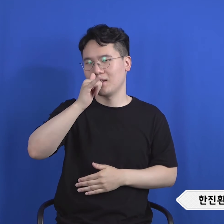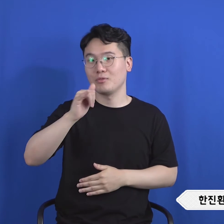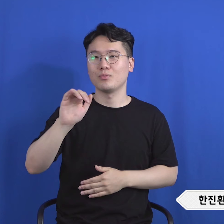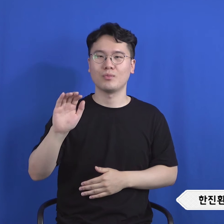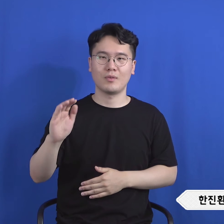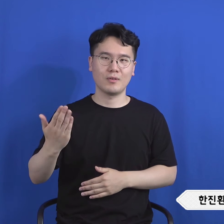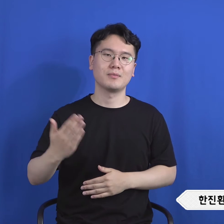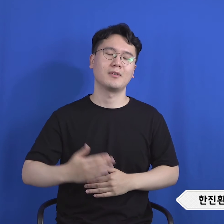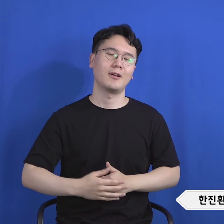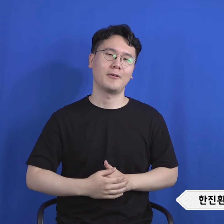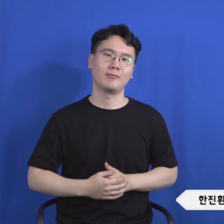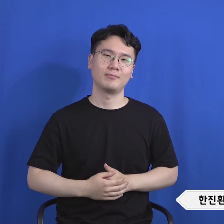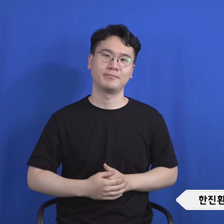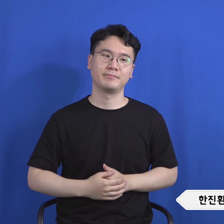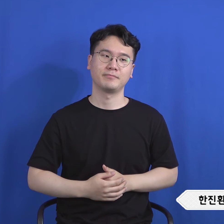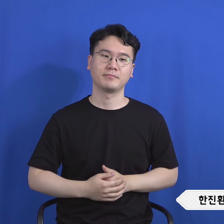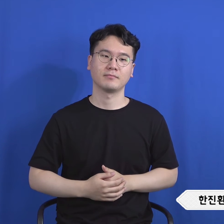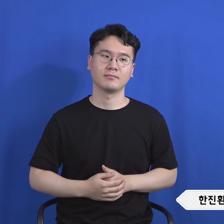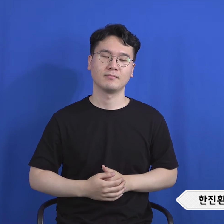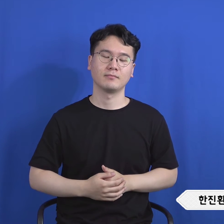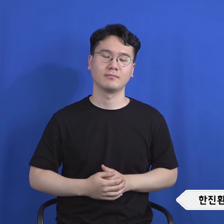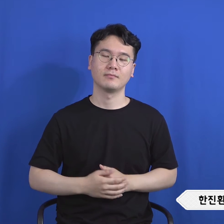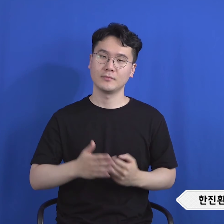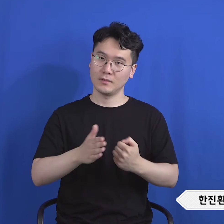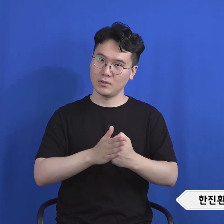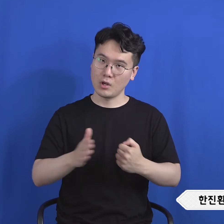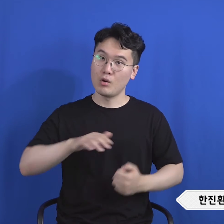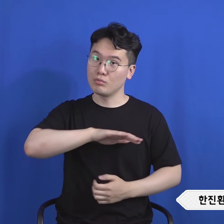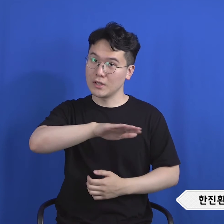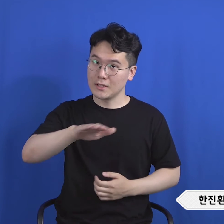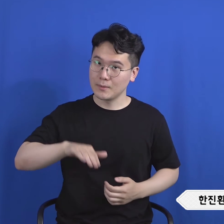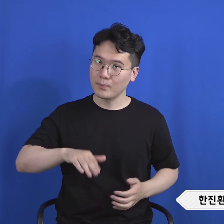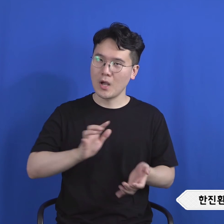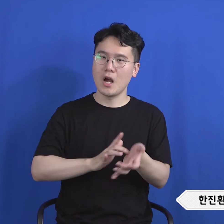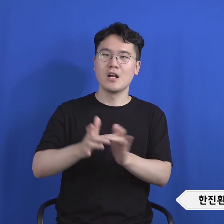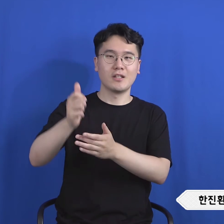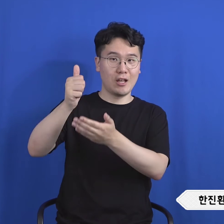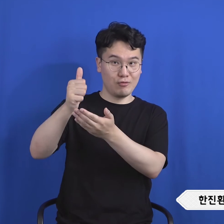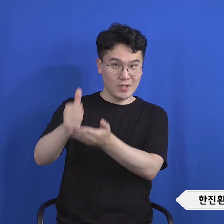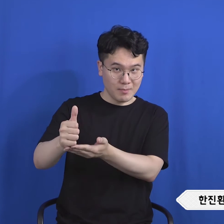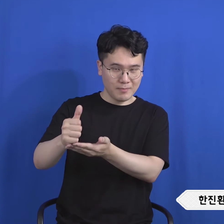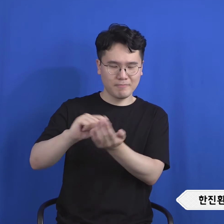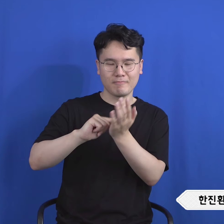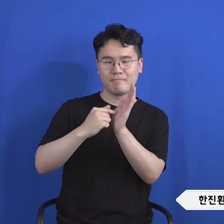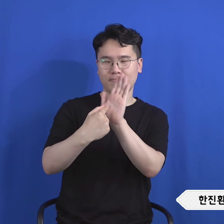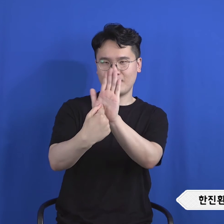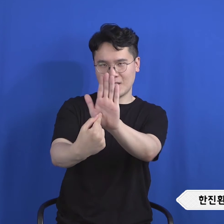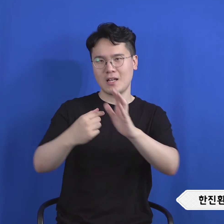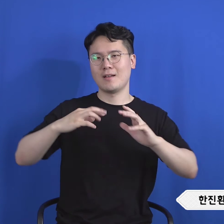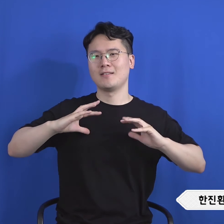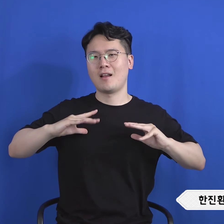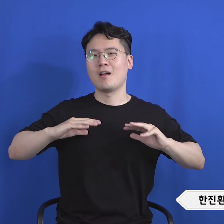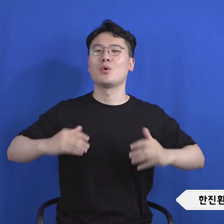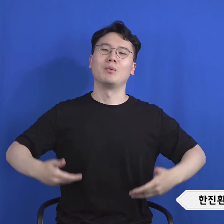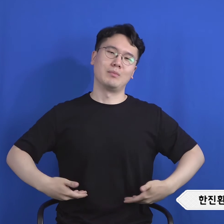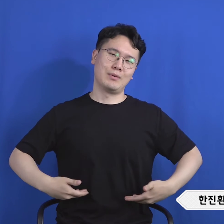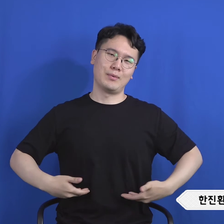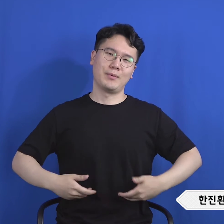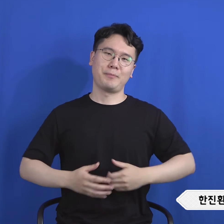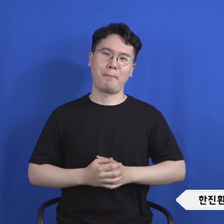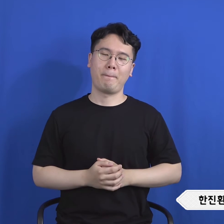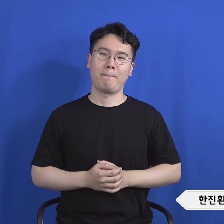그 모든 것이 예수님 때문에. 그래서 우리는 예수님을 자랑하지 않을 수가 없습니다.